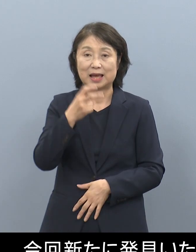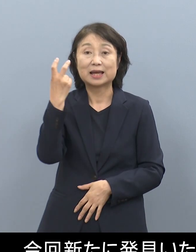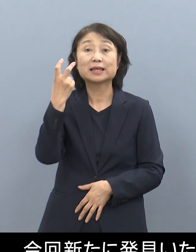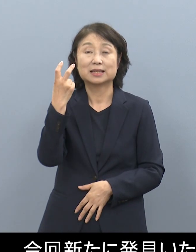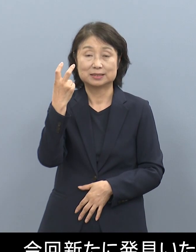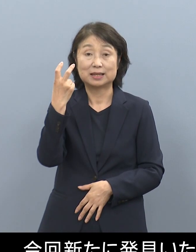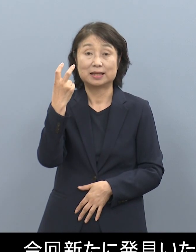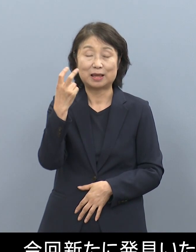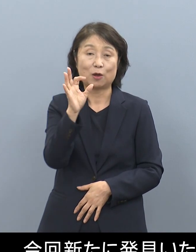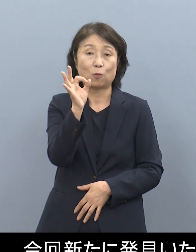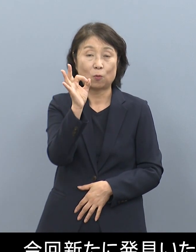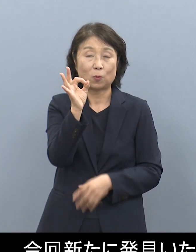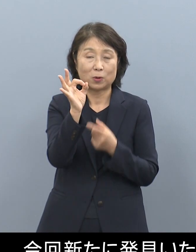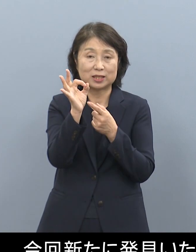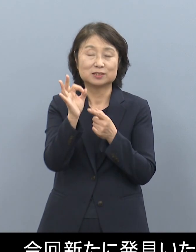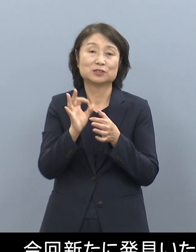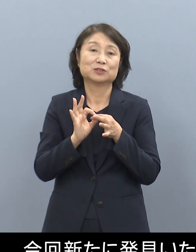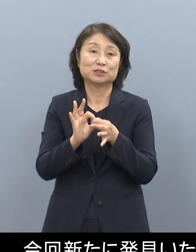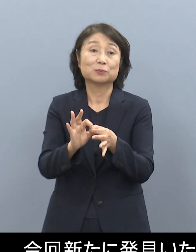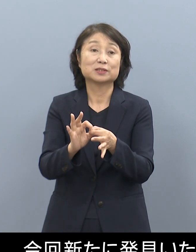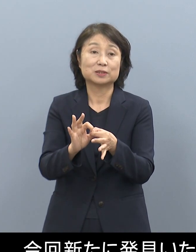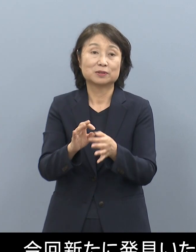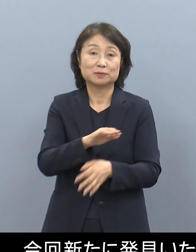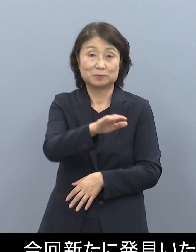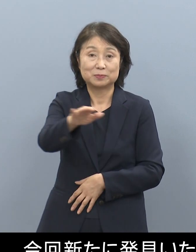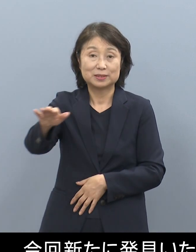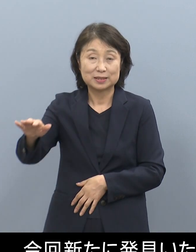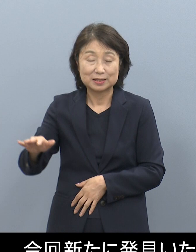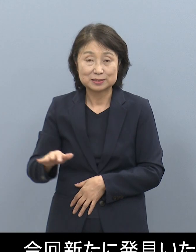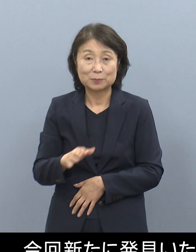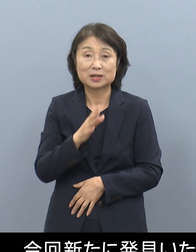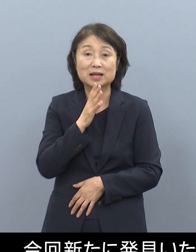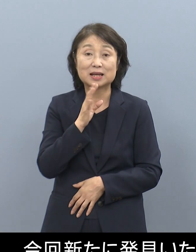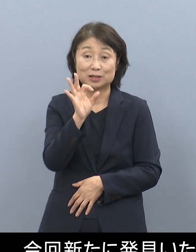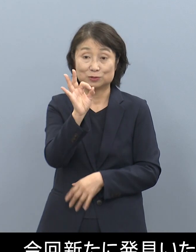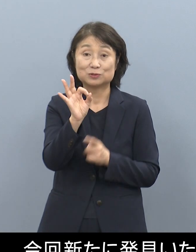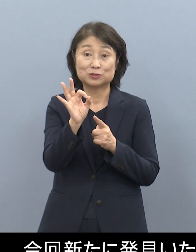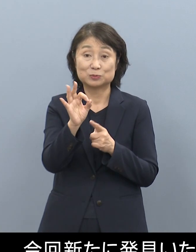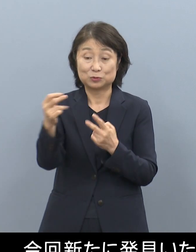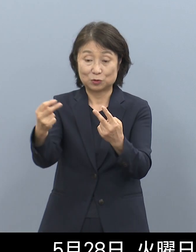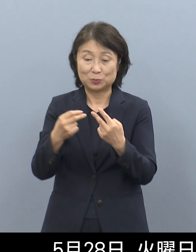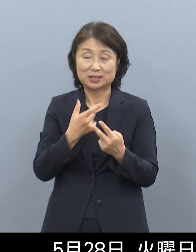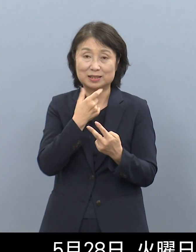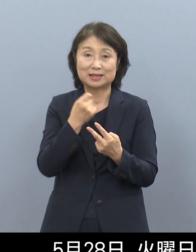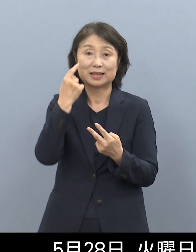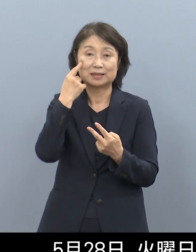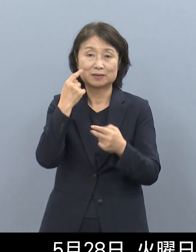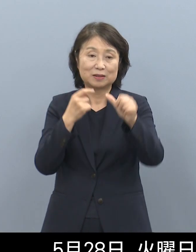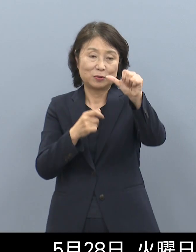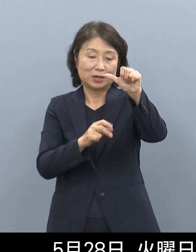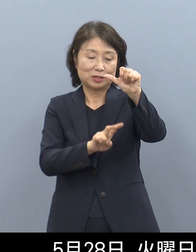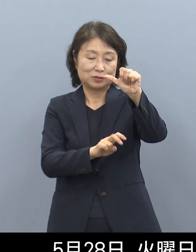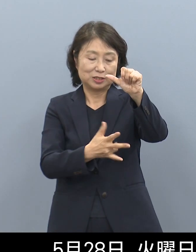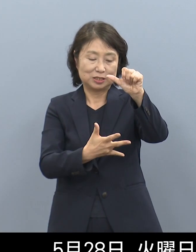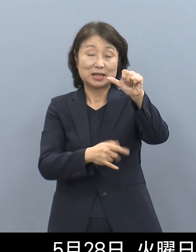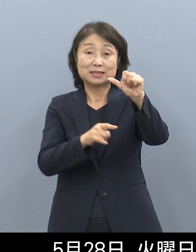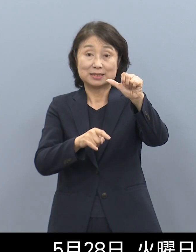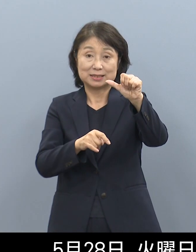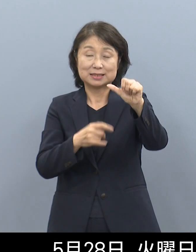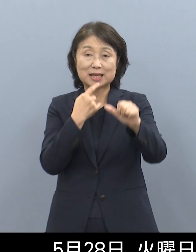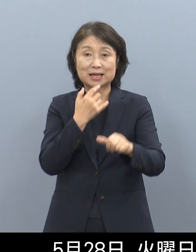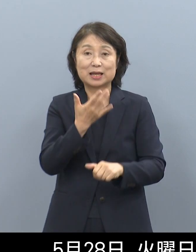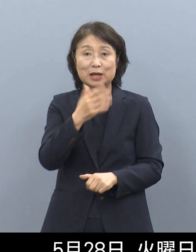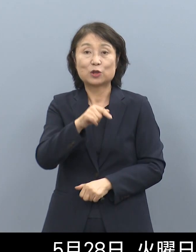樹新報につきましては、広く皆様に実物をご覧いただきますよう、5月28日火曜日